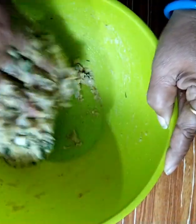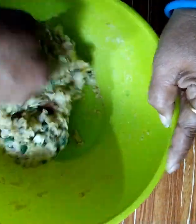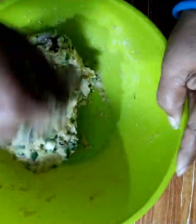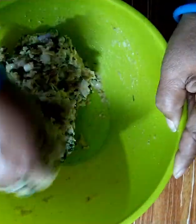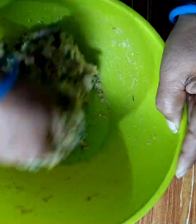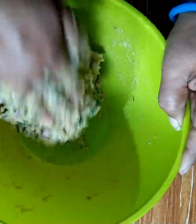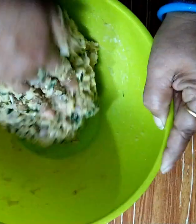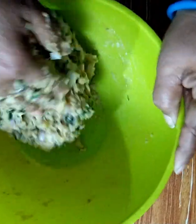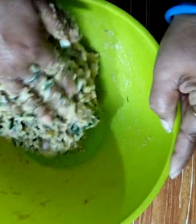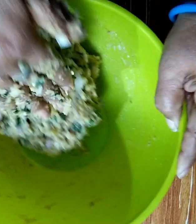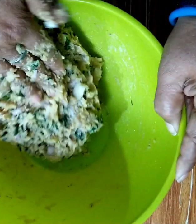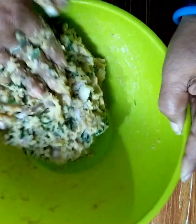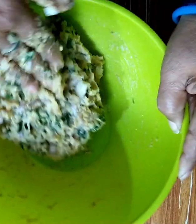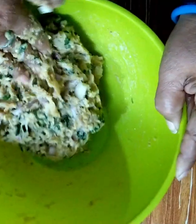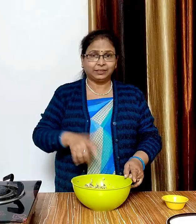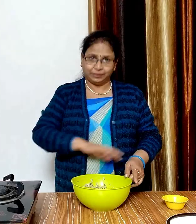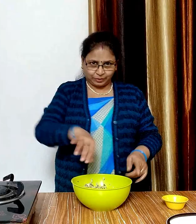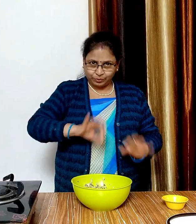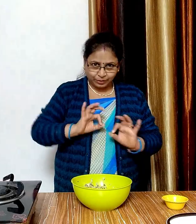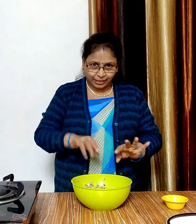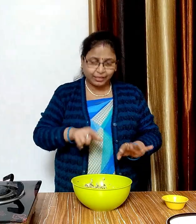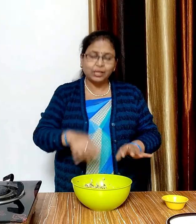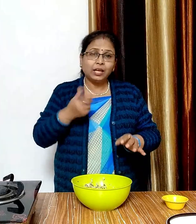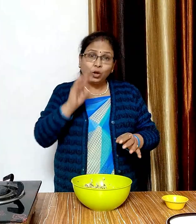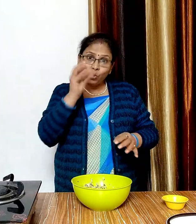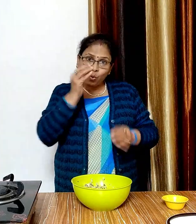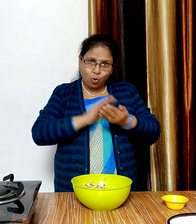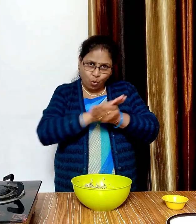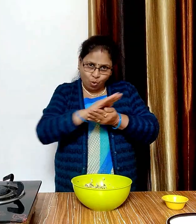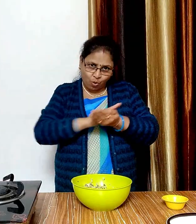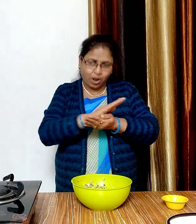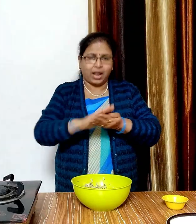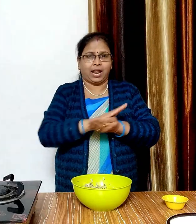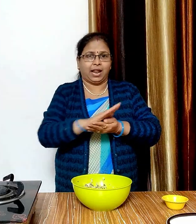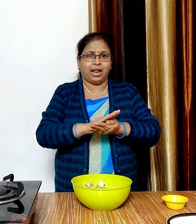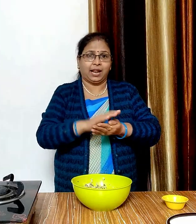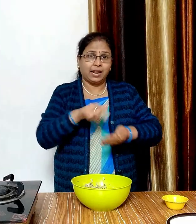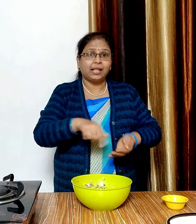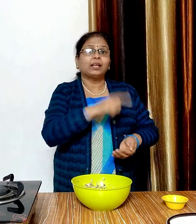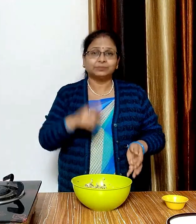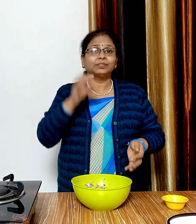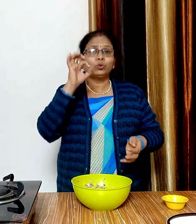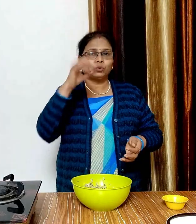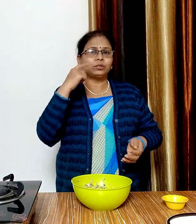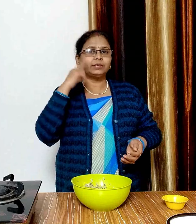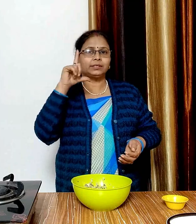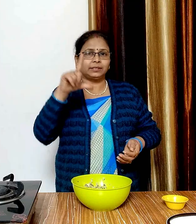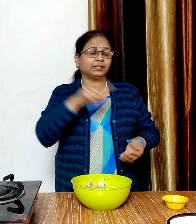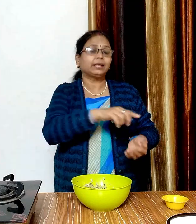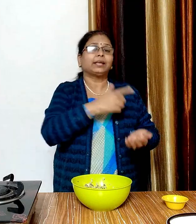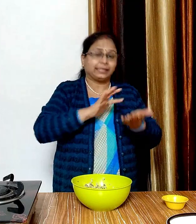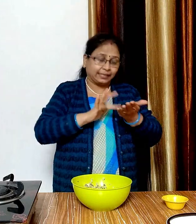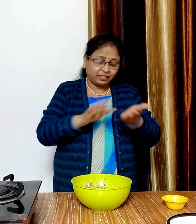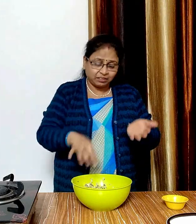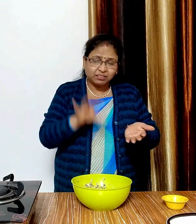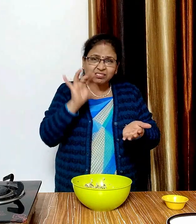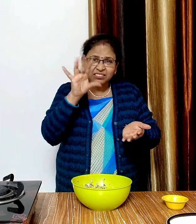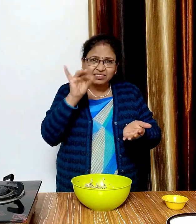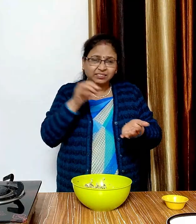सब कुछ अच्छे से मिल चुका है अब इसके छोटे छोटे बॉल्स पना लेंगे इसके लिए हाथ में थोड़ा सा तेल लगाएंगे